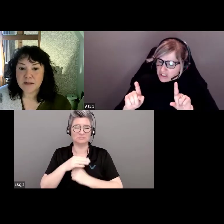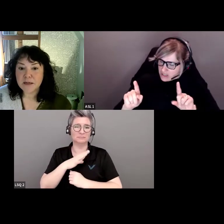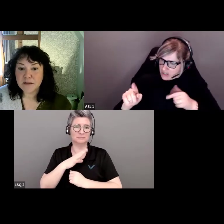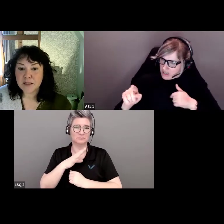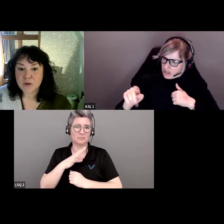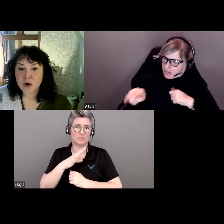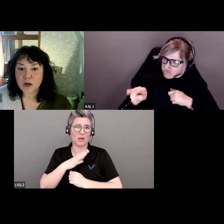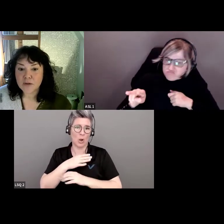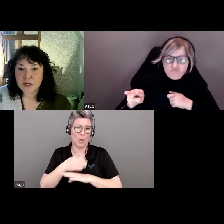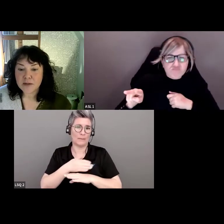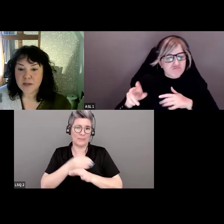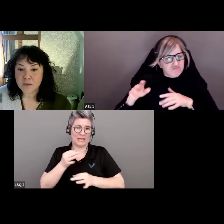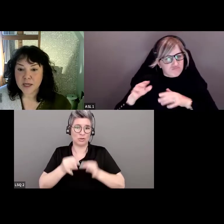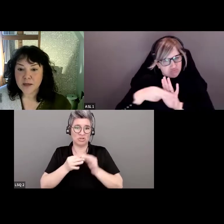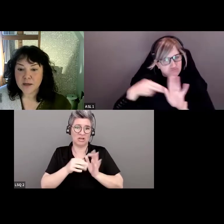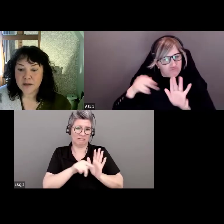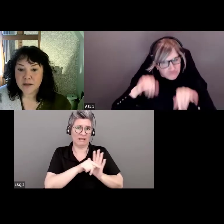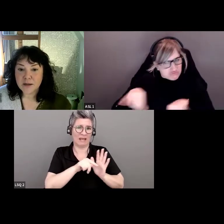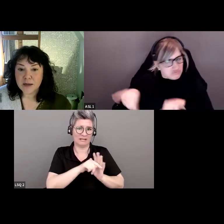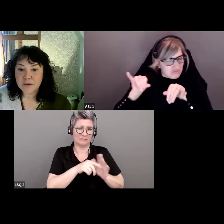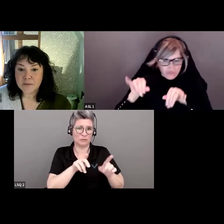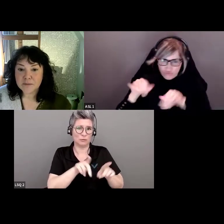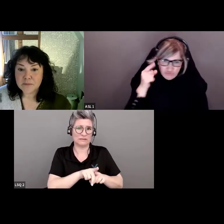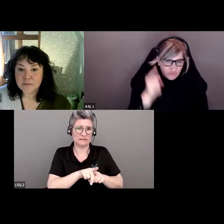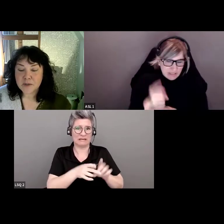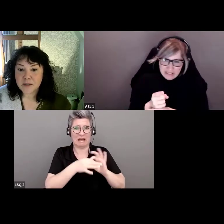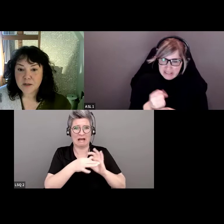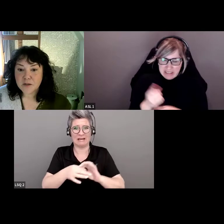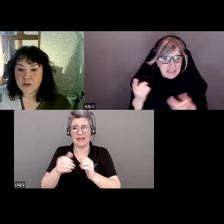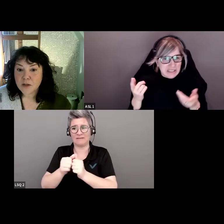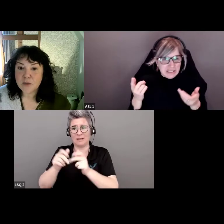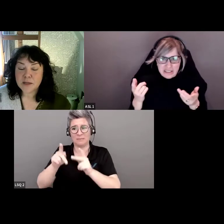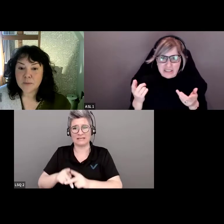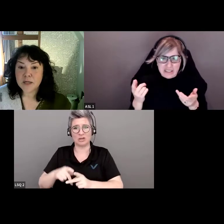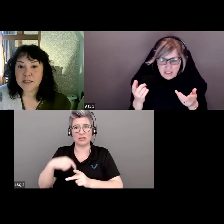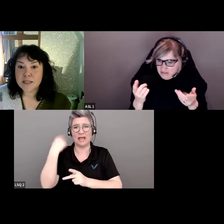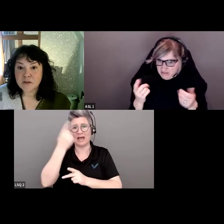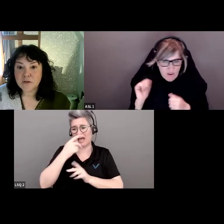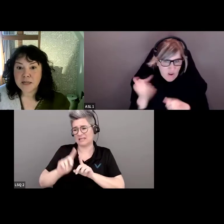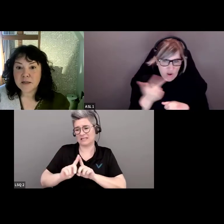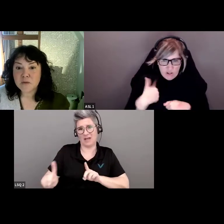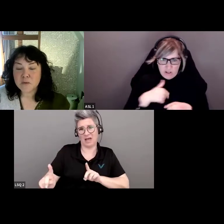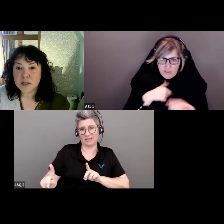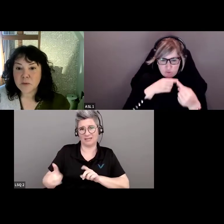des préjugés défavorables par rapport à des gens qui ne sont pas de la même race que nous.